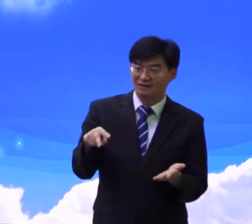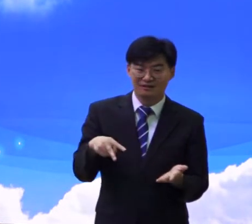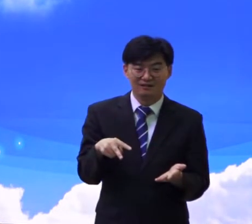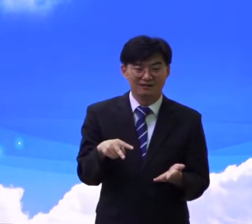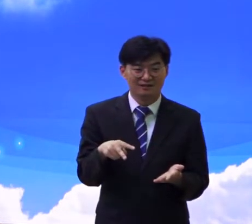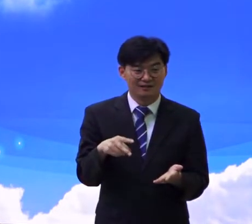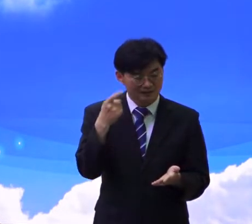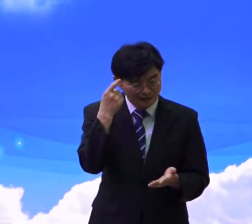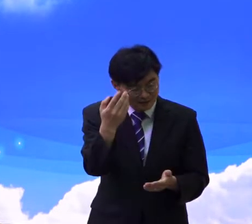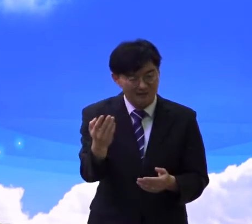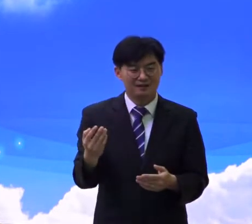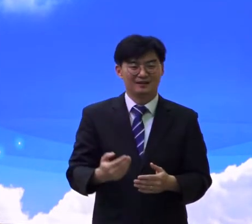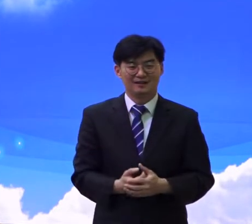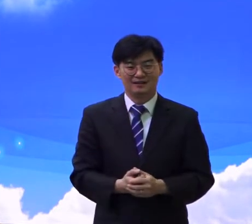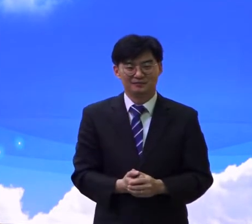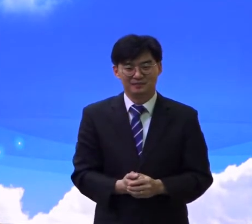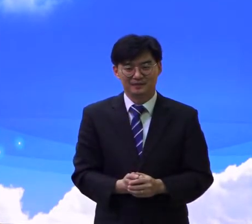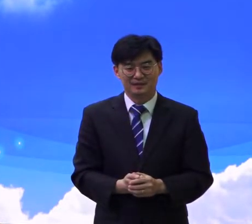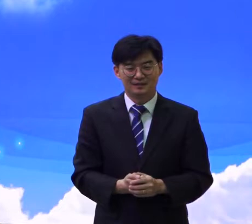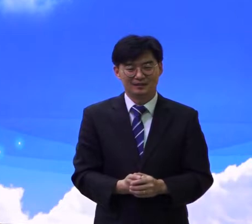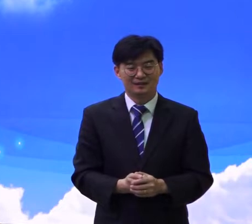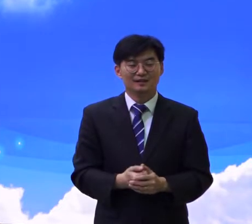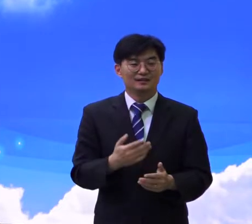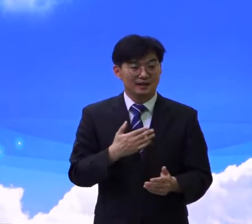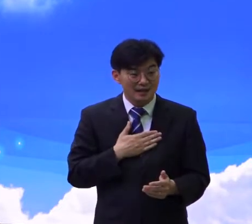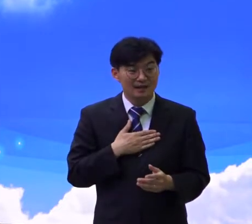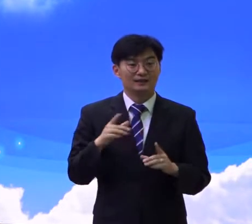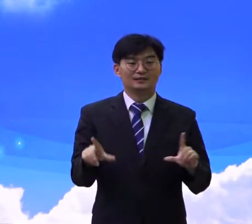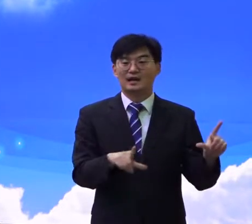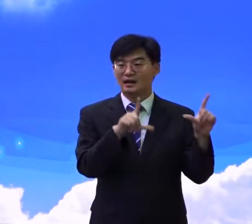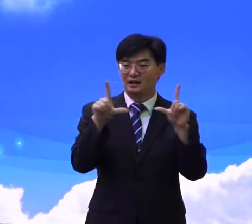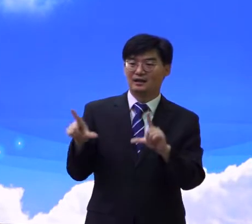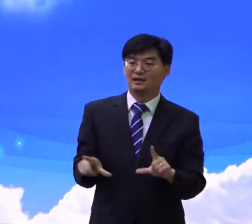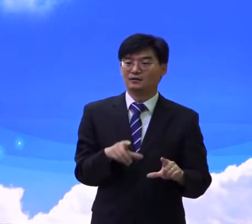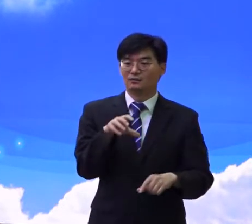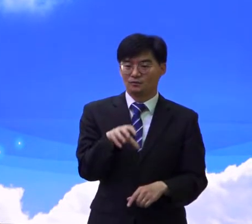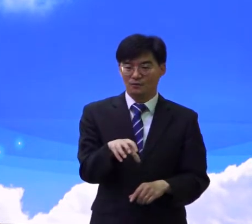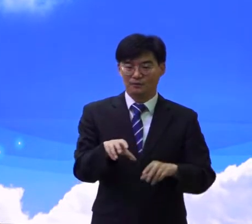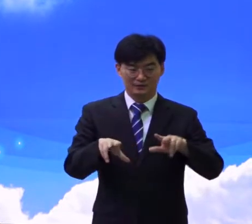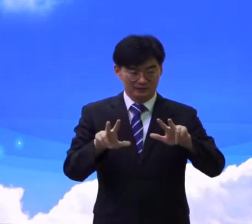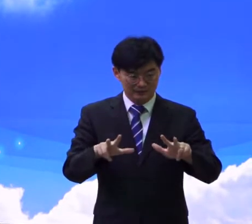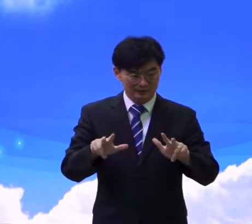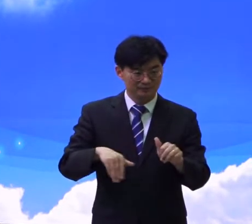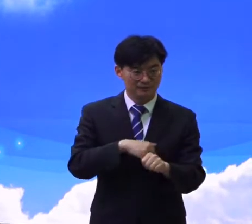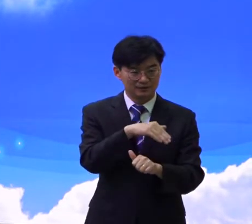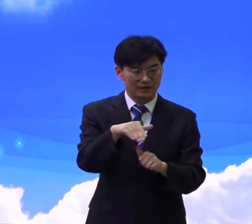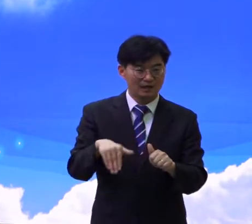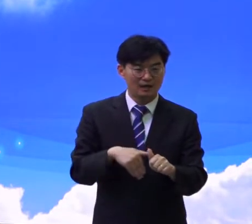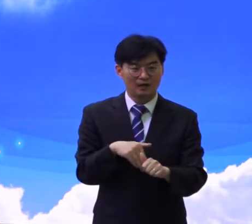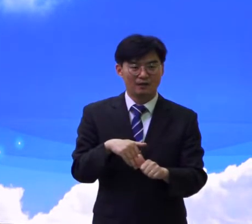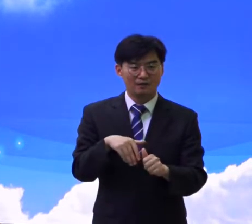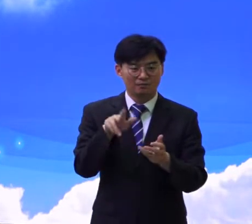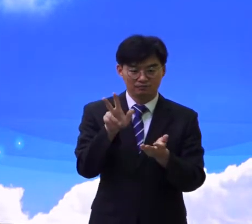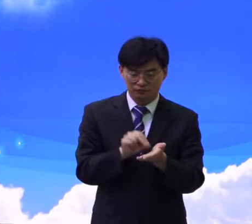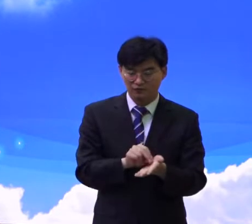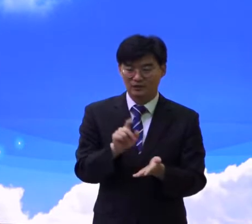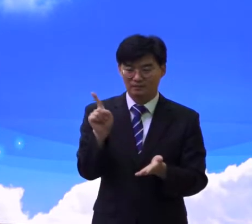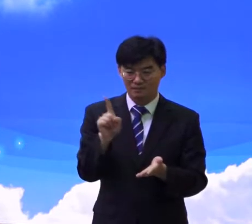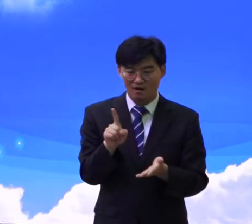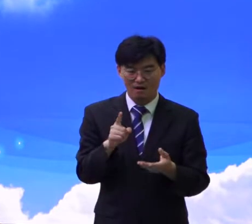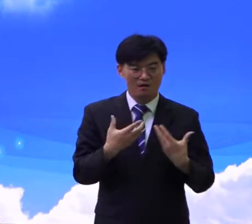내가 걸어가는 이 길의 끝, 내 신앙의 목적지는 어디인지, 내가 그 목적지는 바라보고